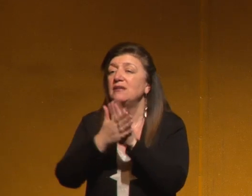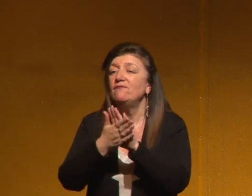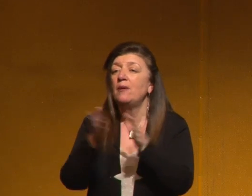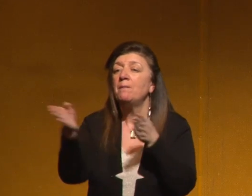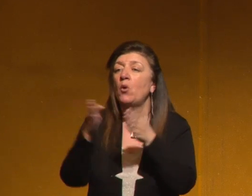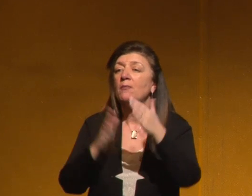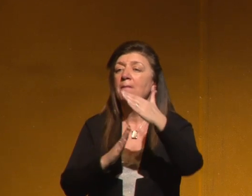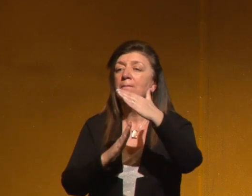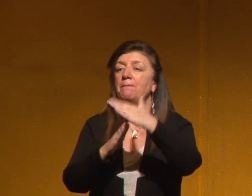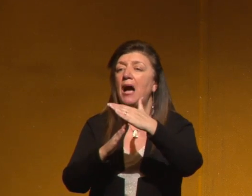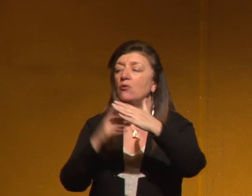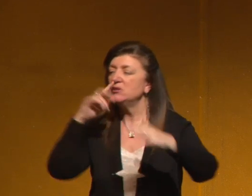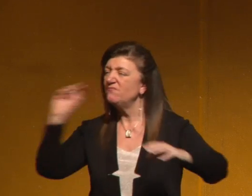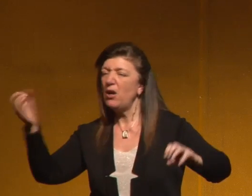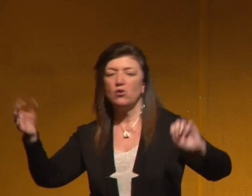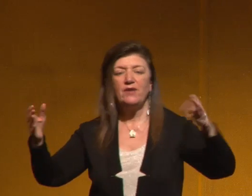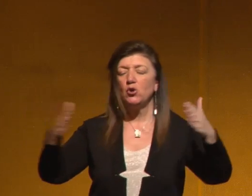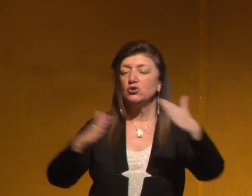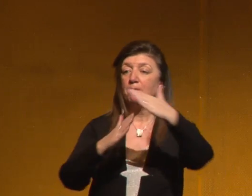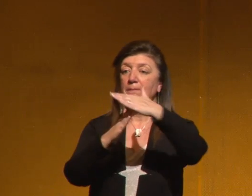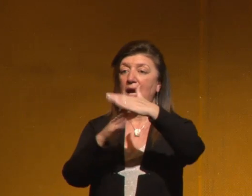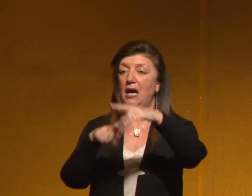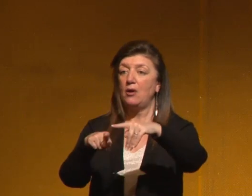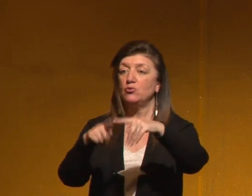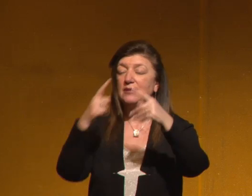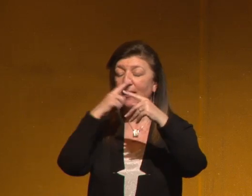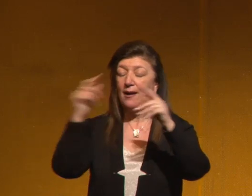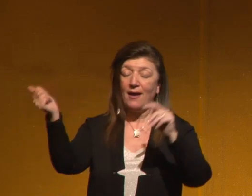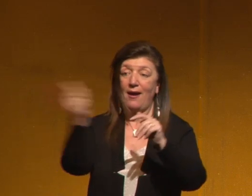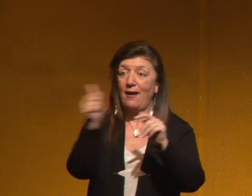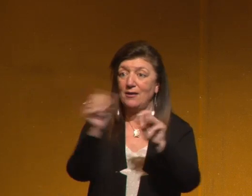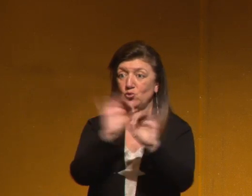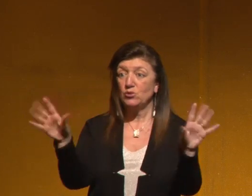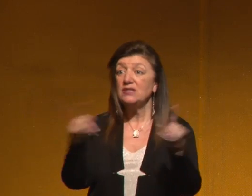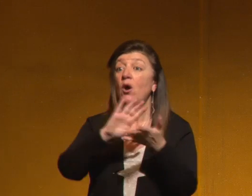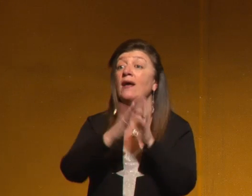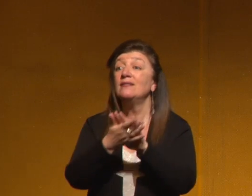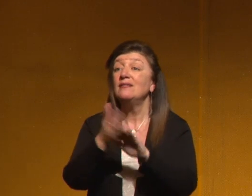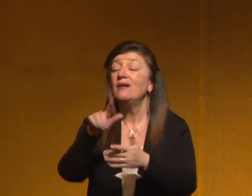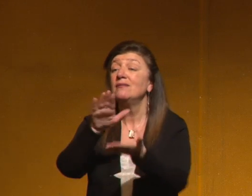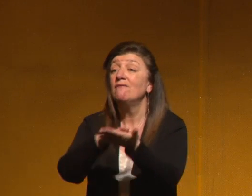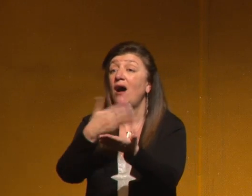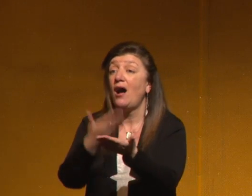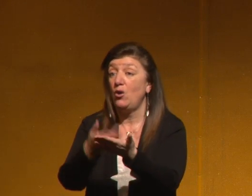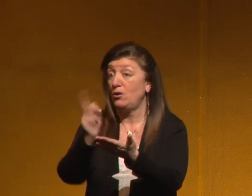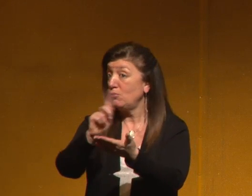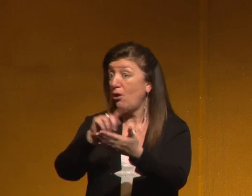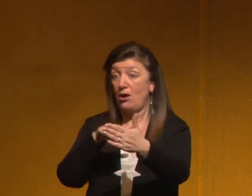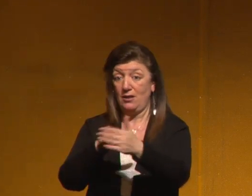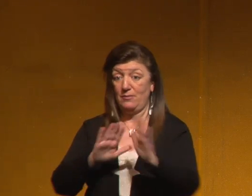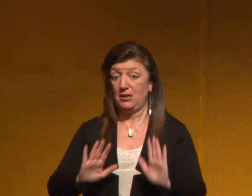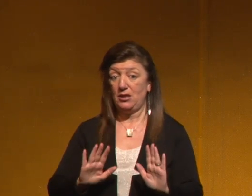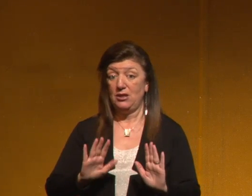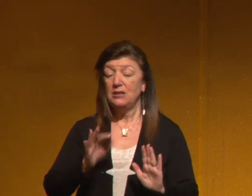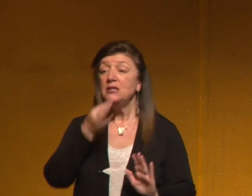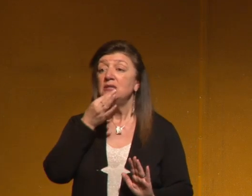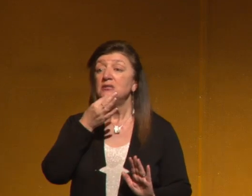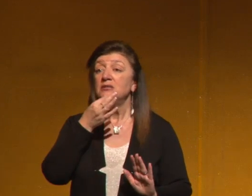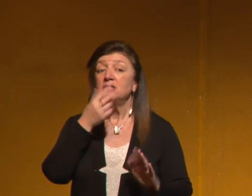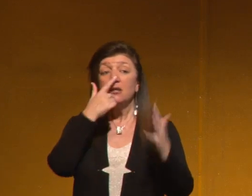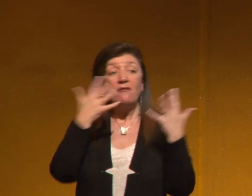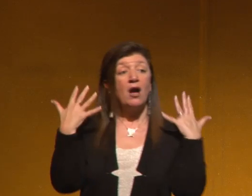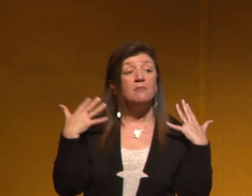esclusivo e quindi il valore non un limite insomma se allargare la platea e